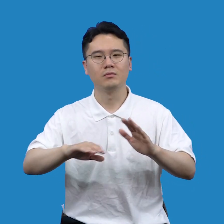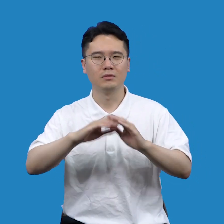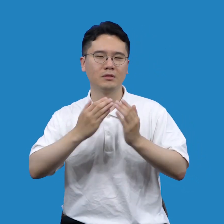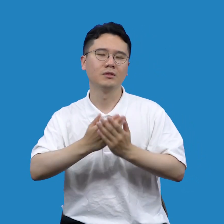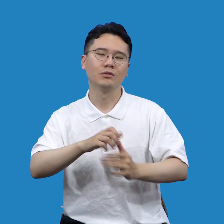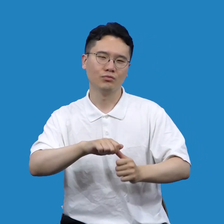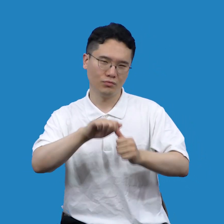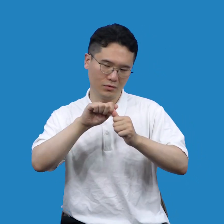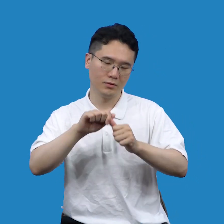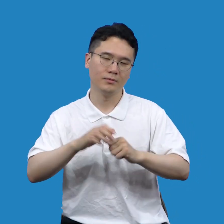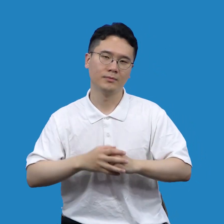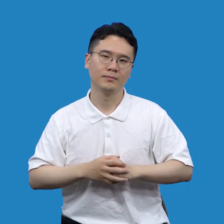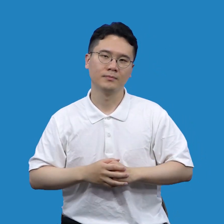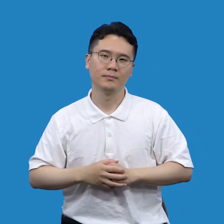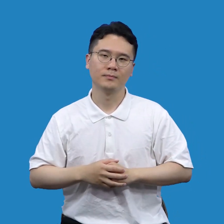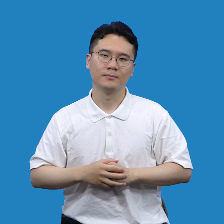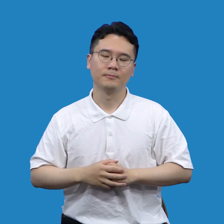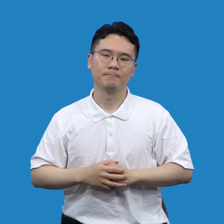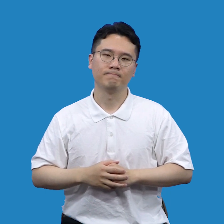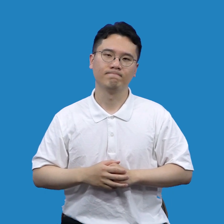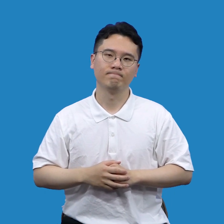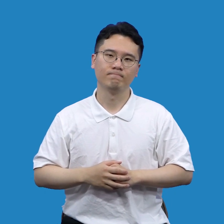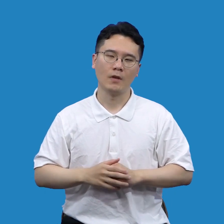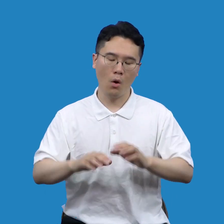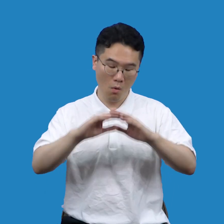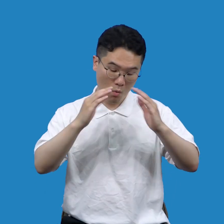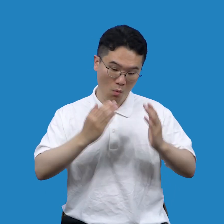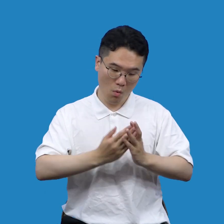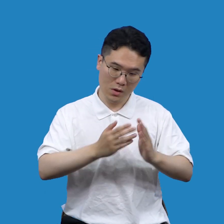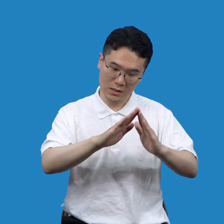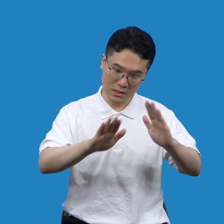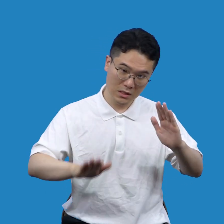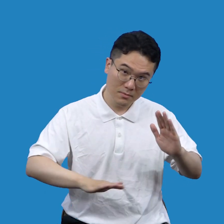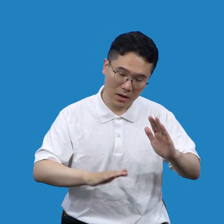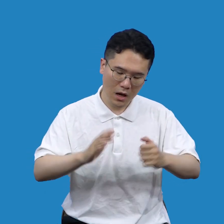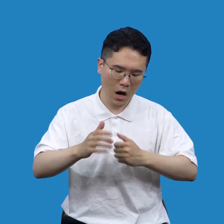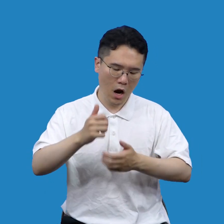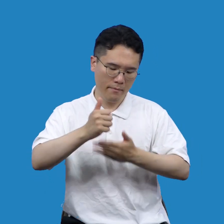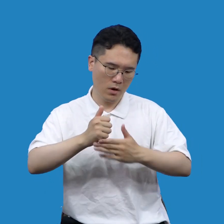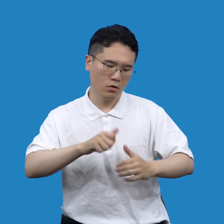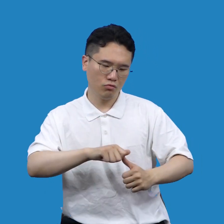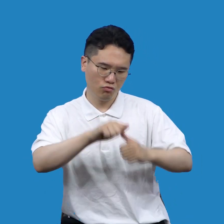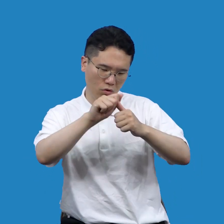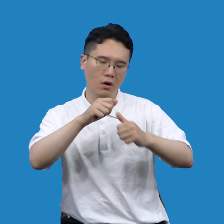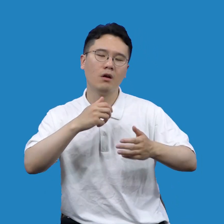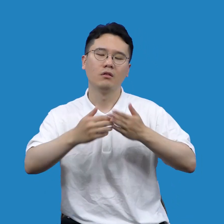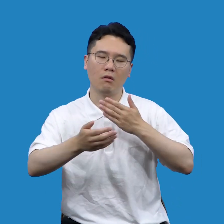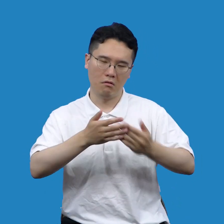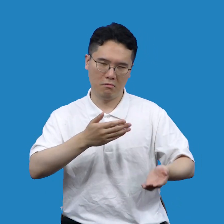구원인 것입니다. 마침내 온 집안이 하나님의 구원을 경험하는 것입니다.